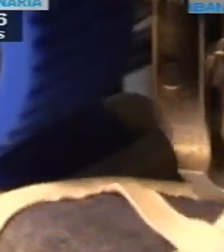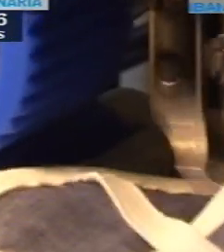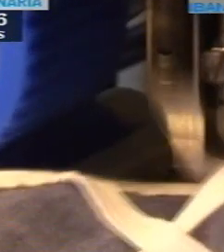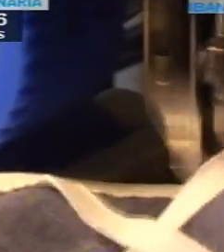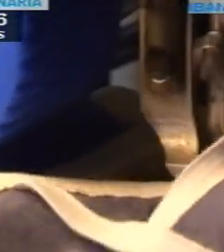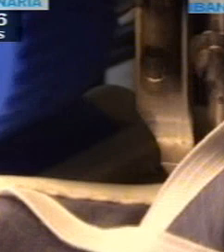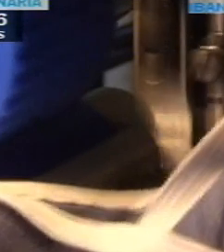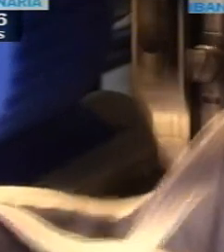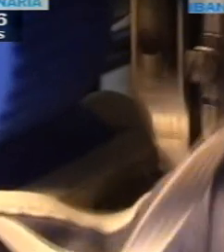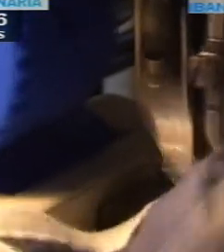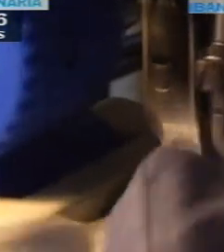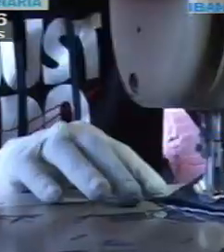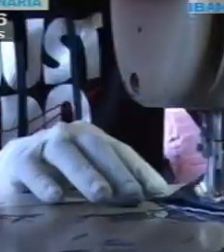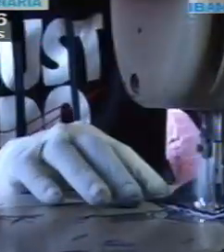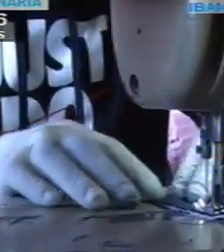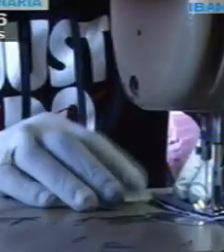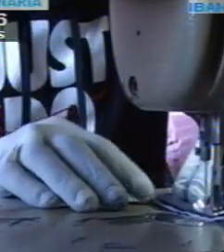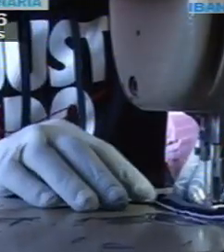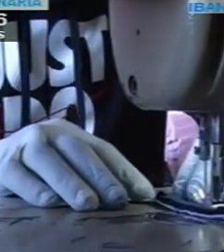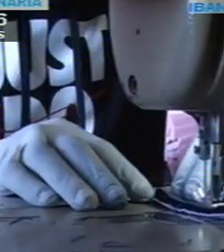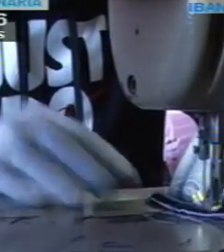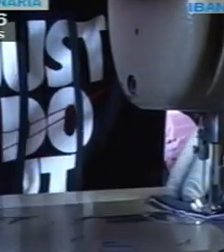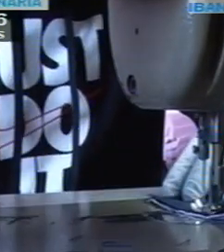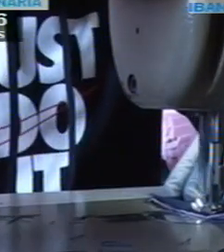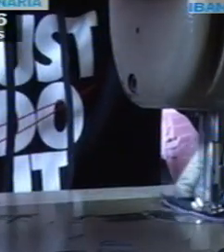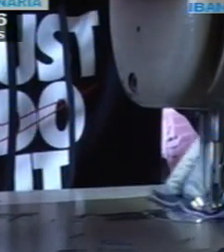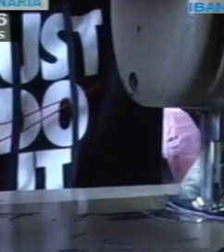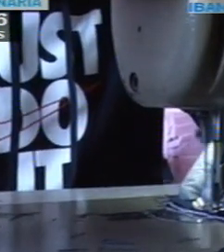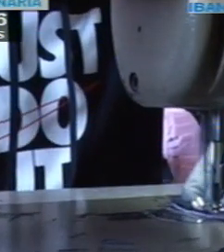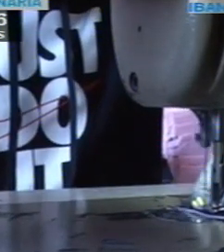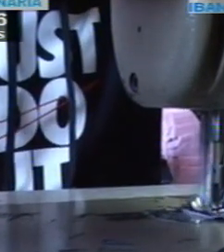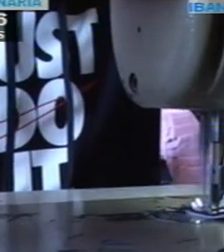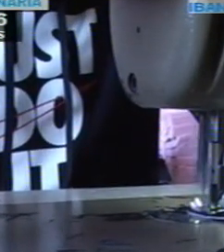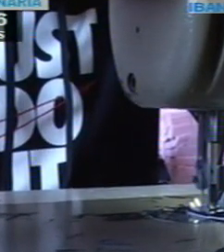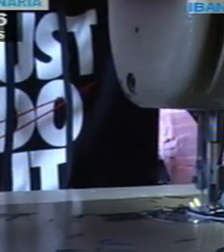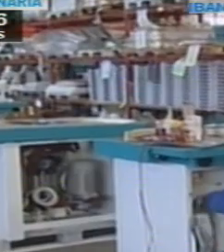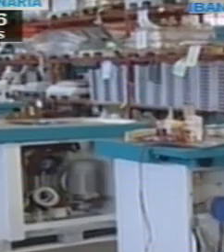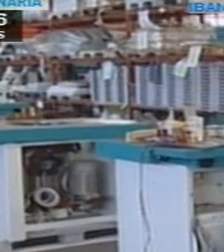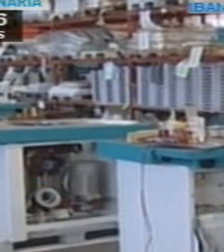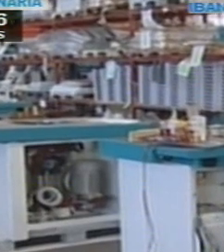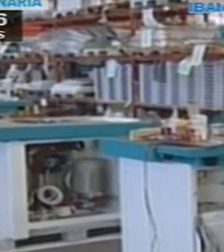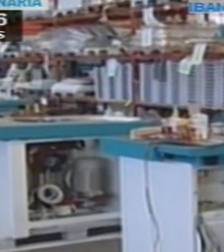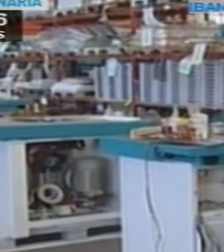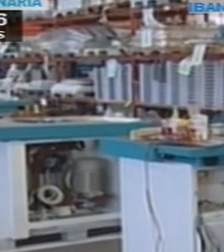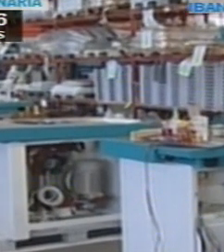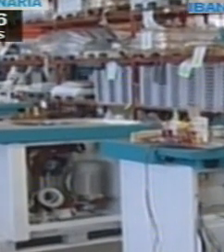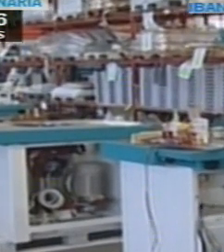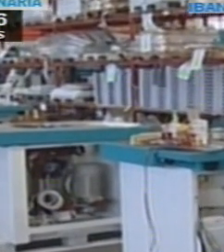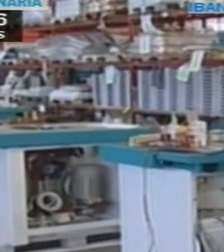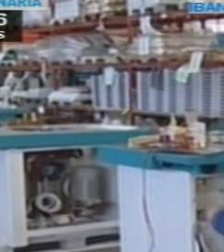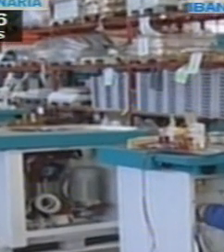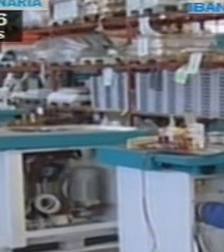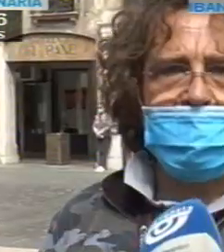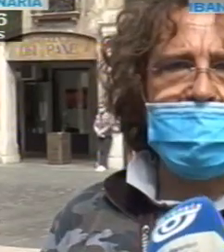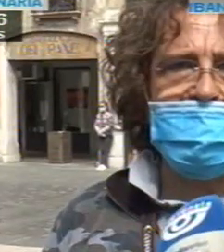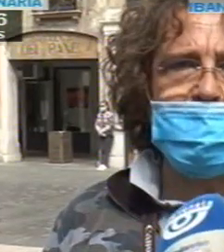di 10.500 dipendenti, parlano chiaro. Il trend è negativo, meno 38,5% delle assunzioni rispetto ad un anno